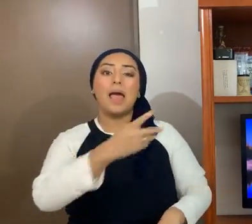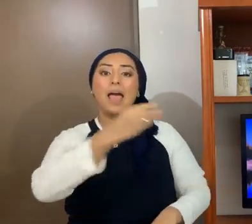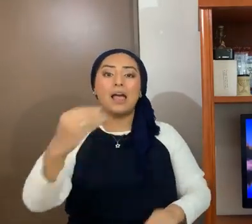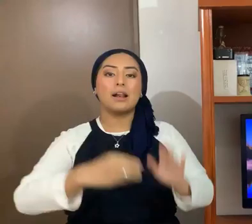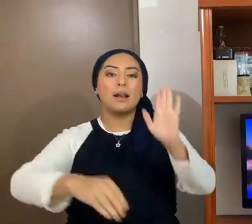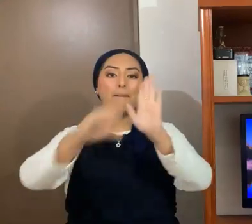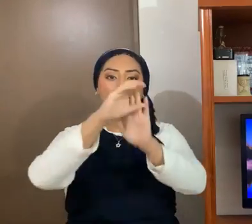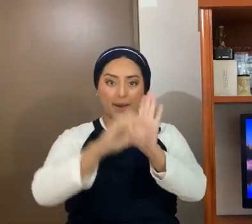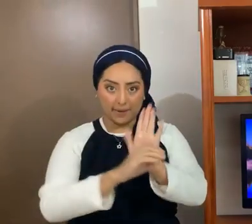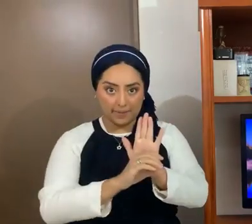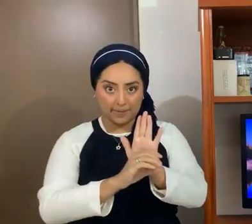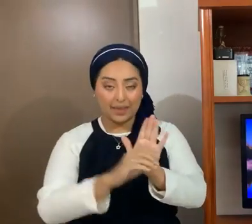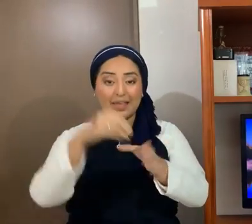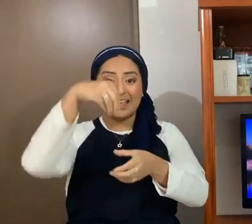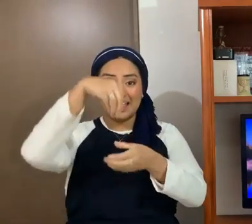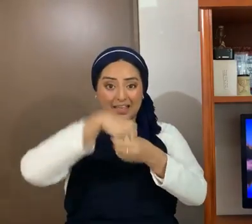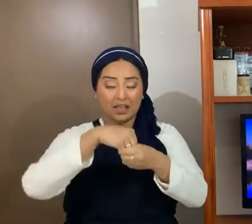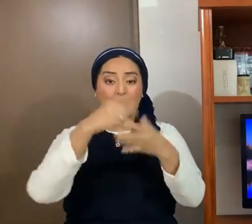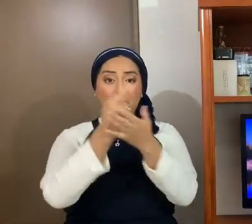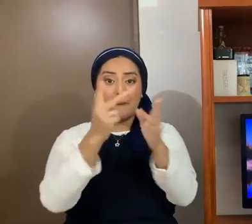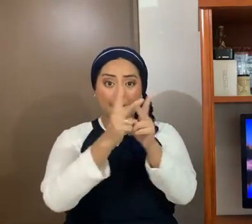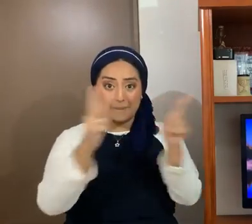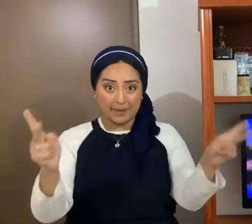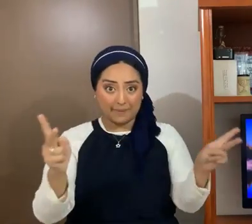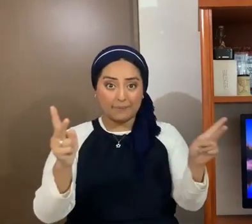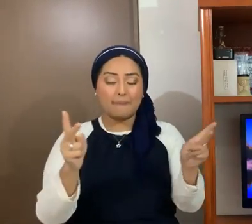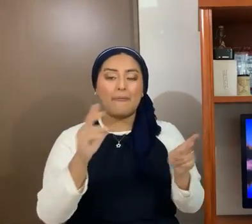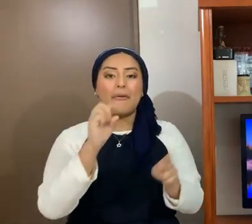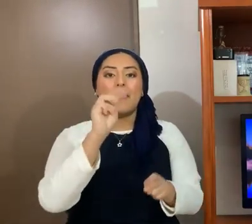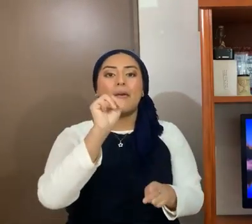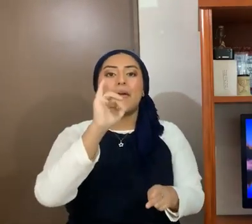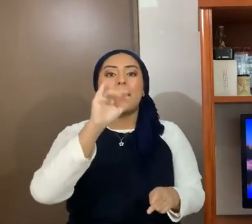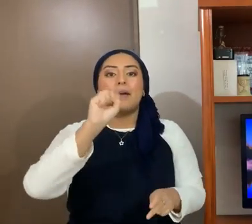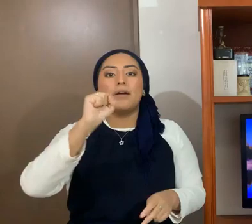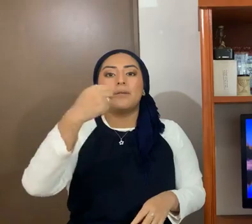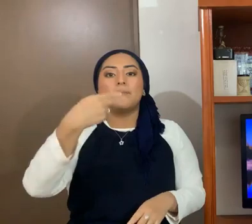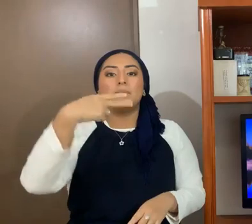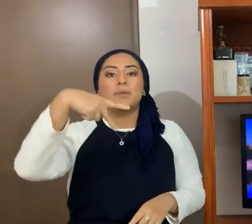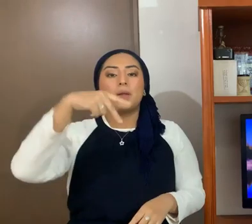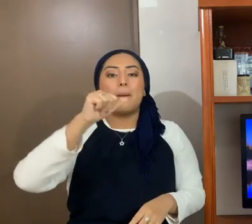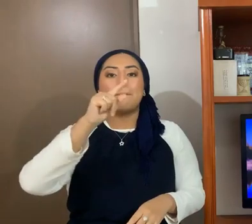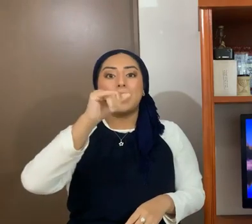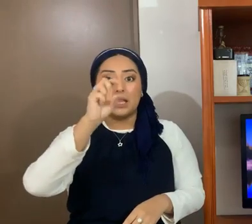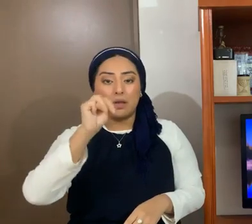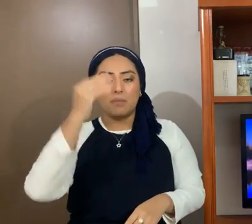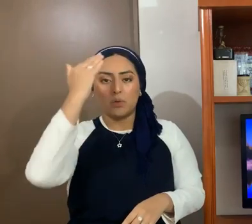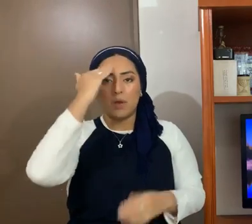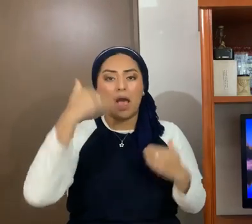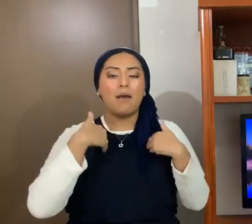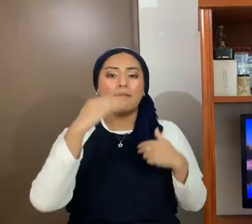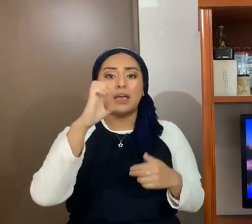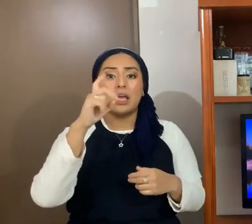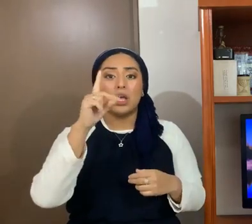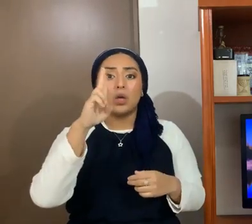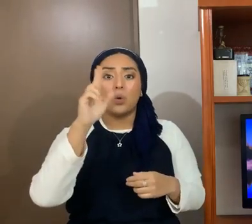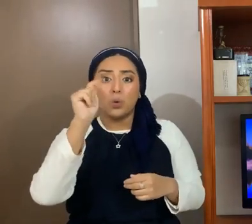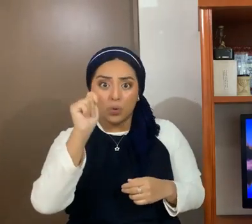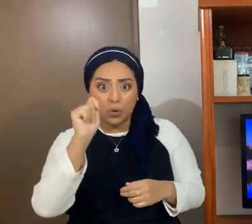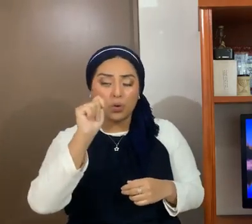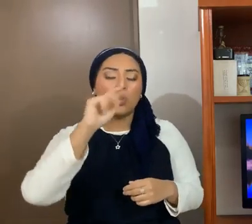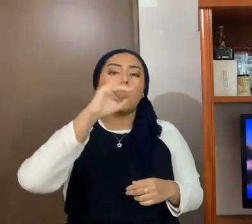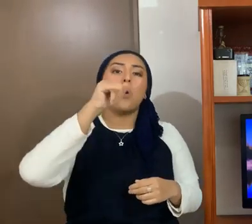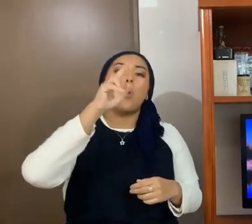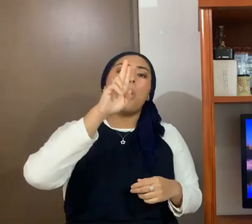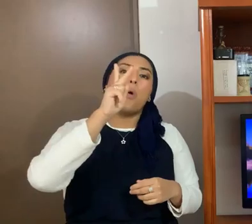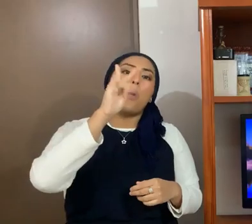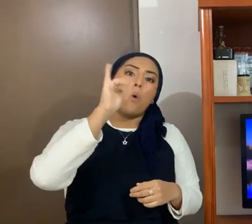y mandamiento. En la Parashá Mishpatim, que ya hemos estudiado, sabemos que hay Edut, que hay Jukim,